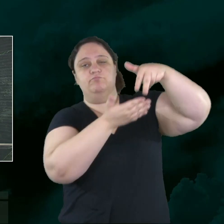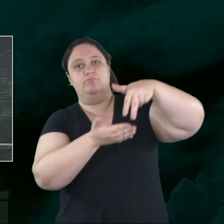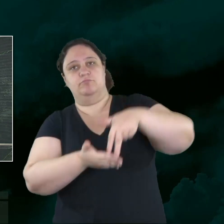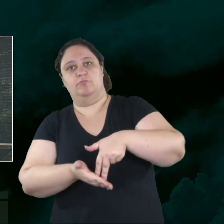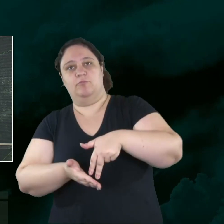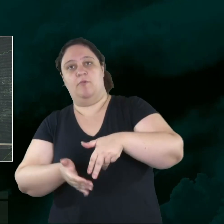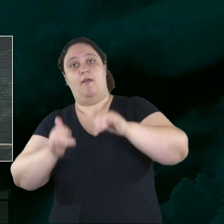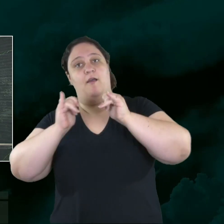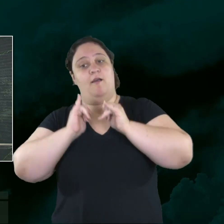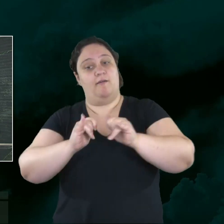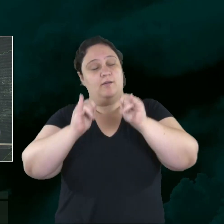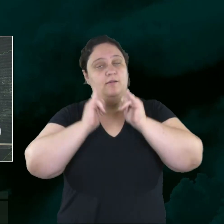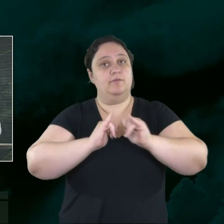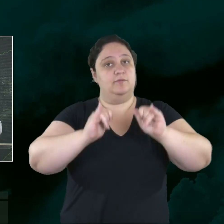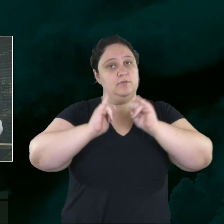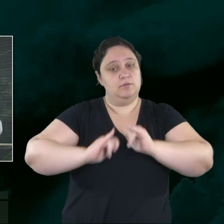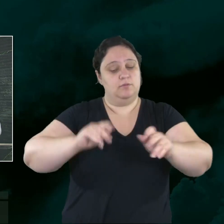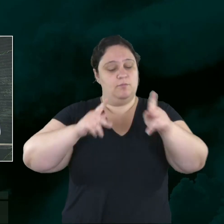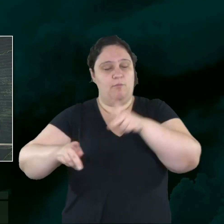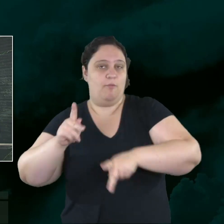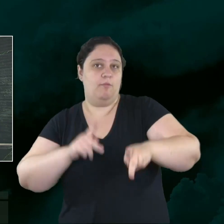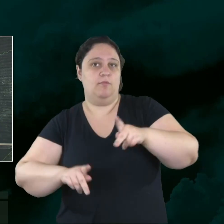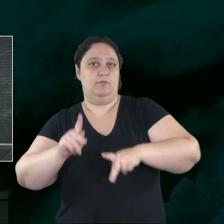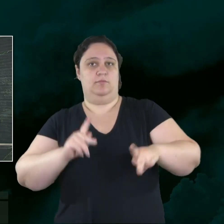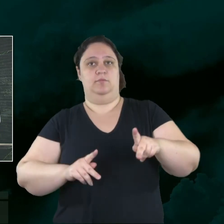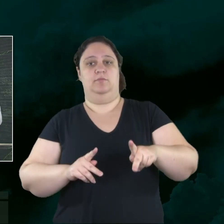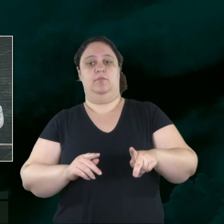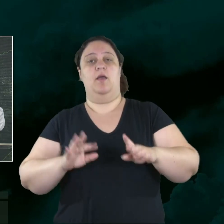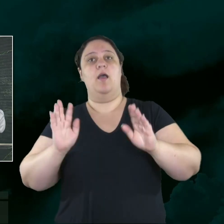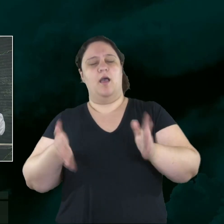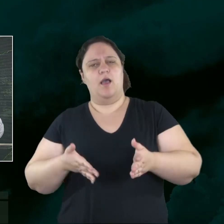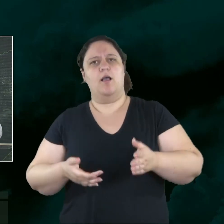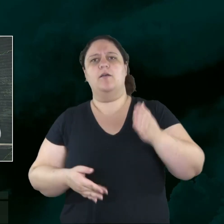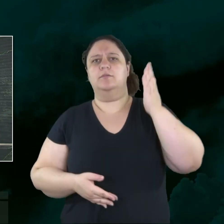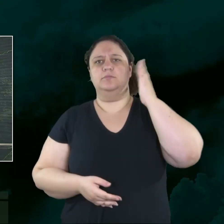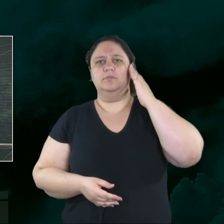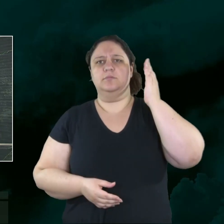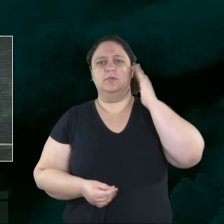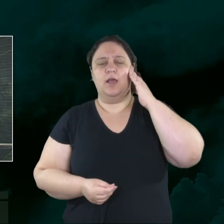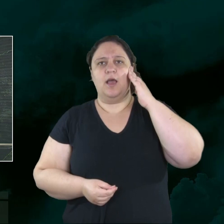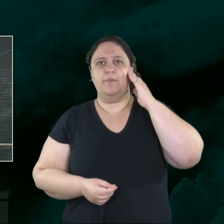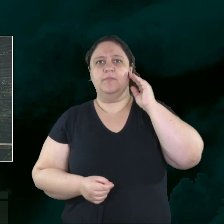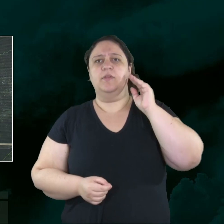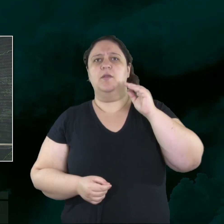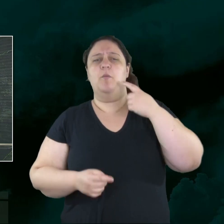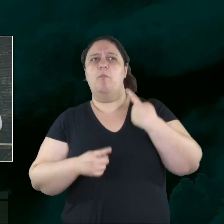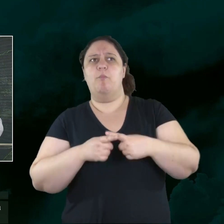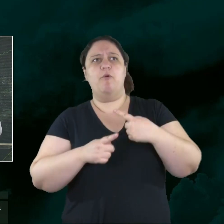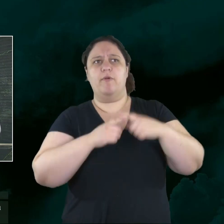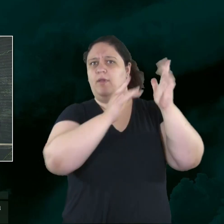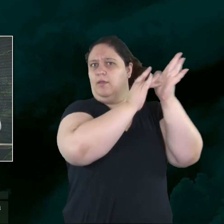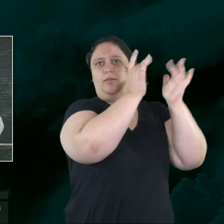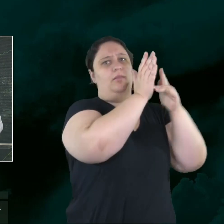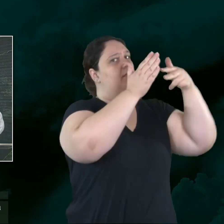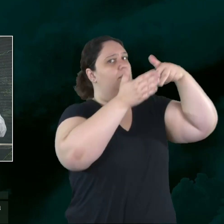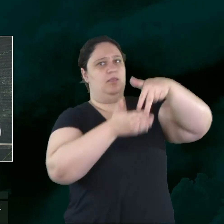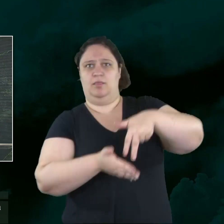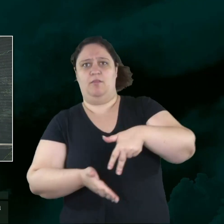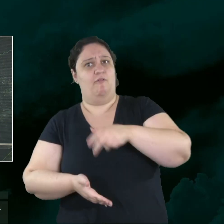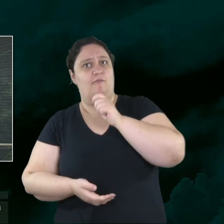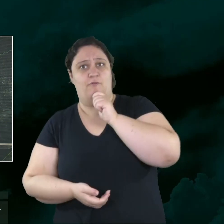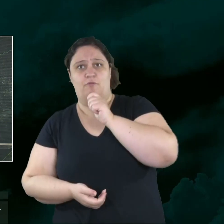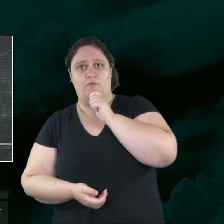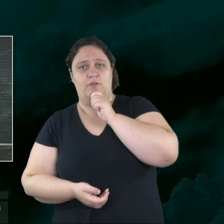o povo, não é isso? E agora sabeis o que o detém. Detém quem? Detém o homem